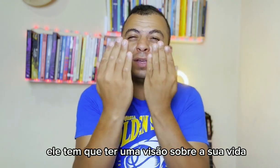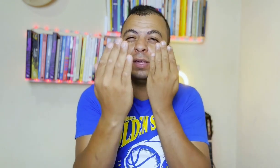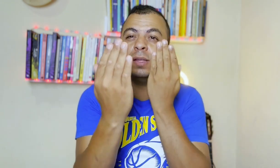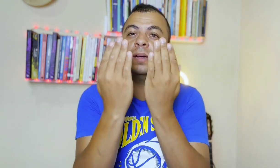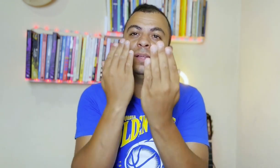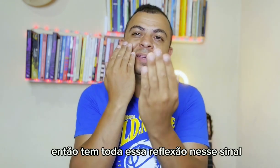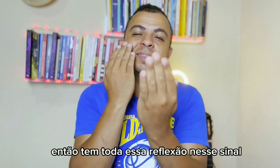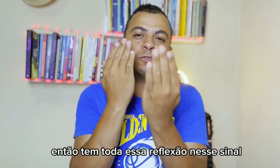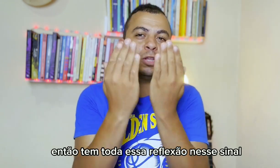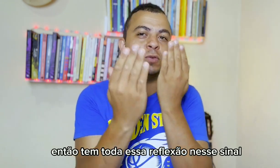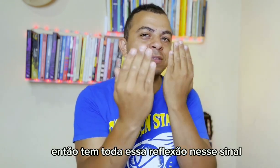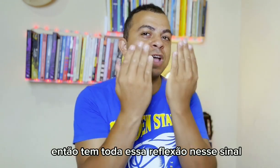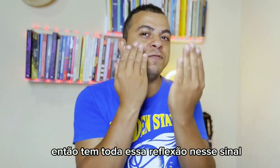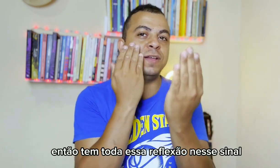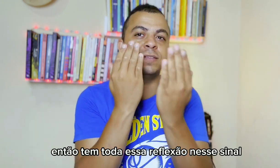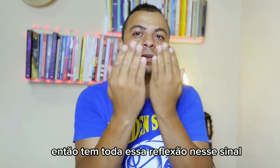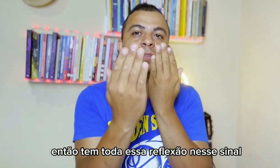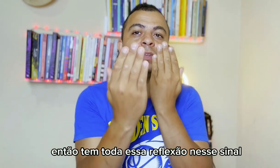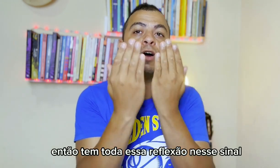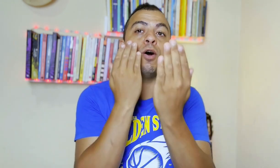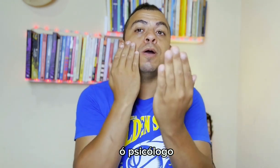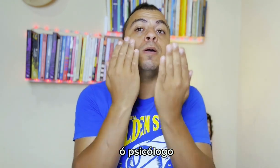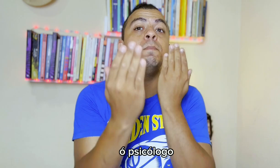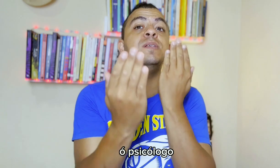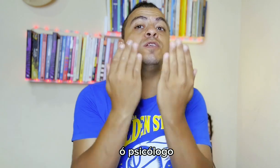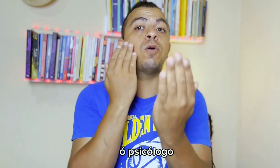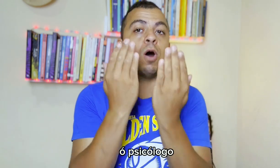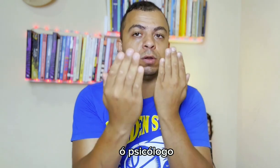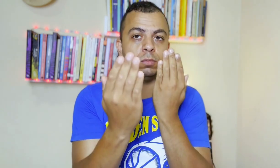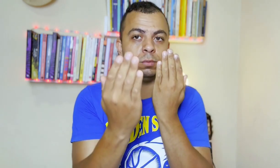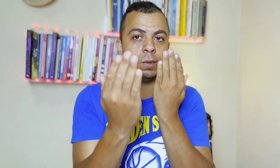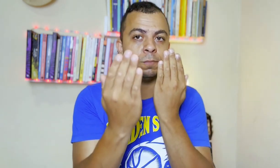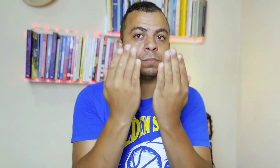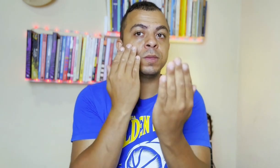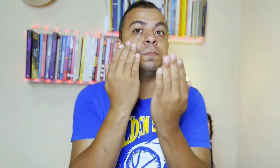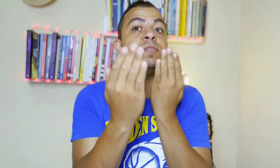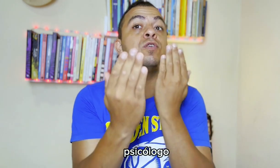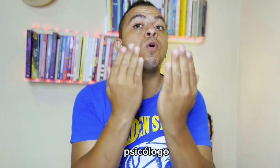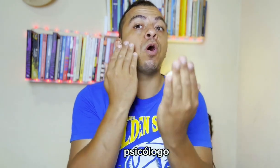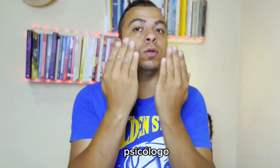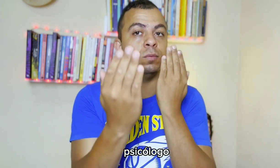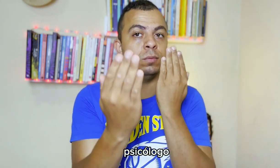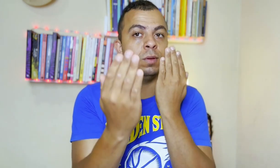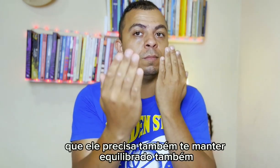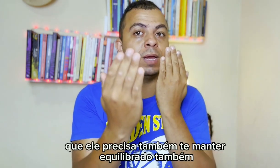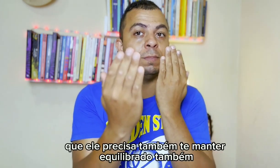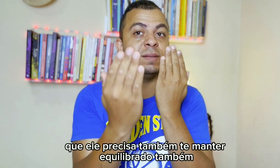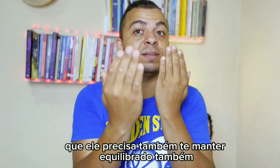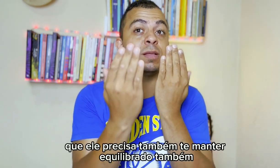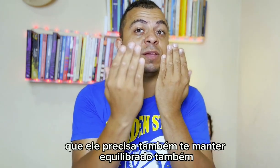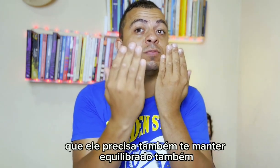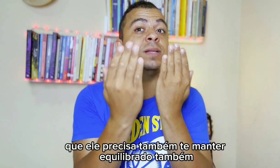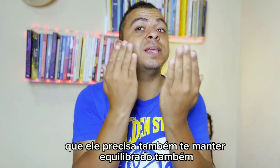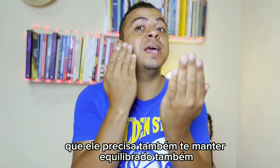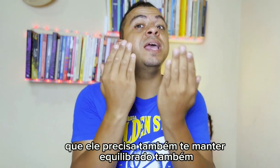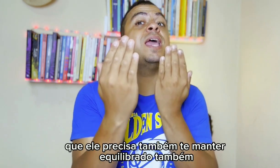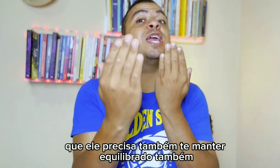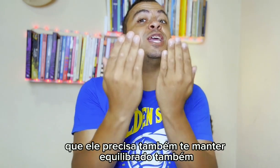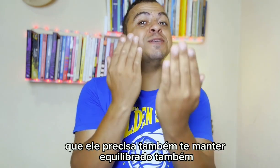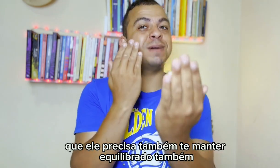vida. Então tem toda essa reflexão nesse sinal, ó. Psicólogo. Psicólogo. Que ele precisa também te manter